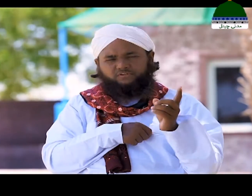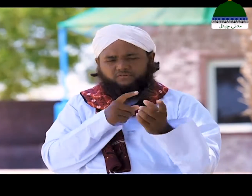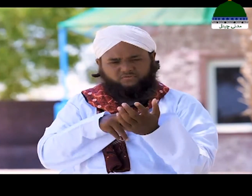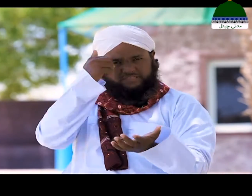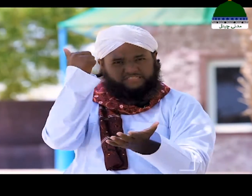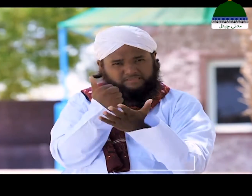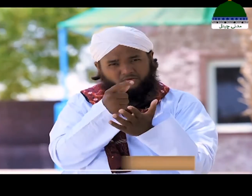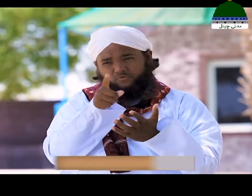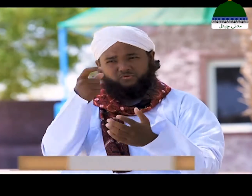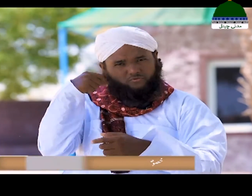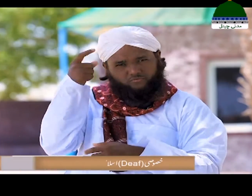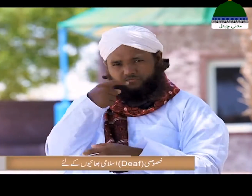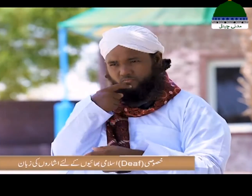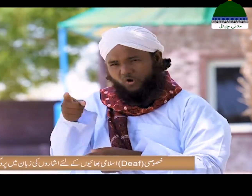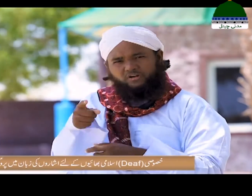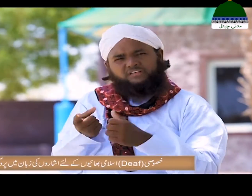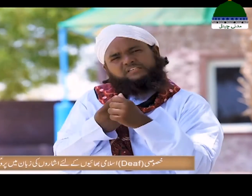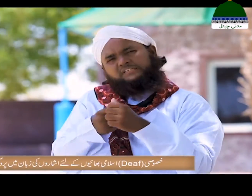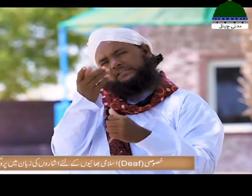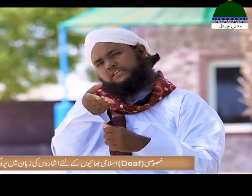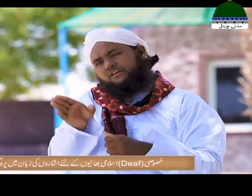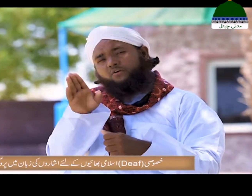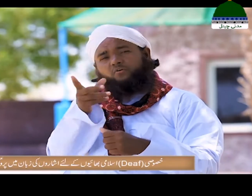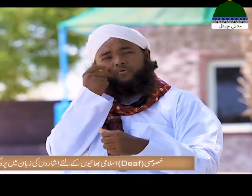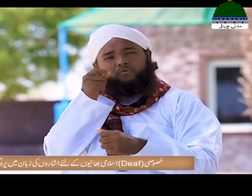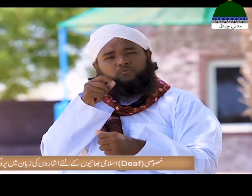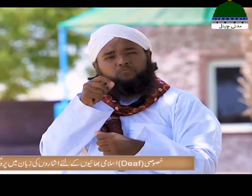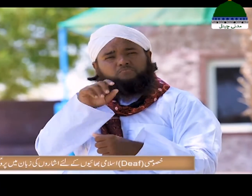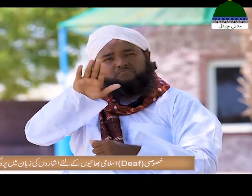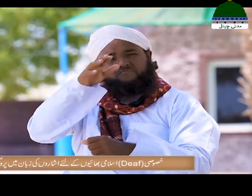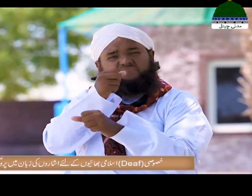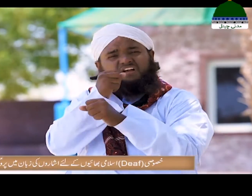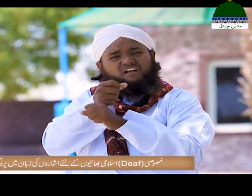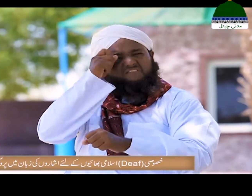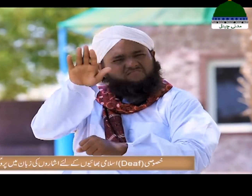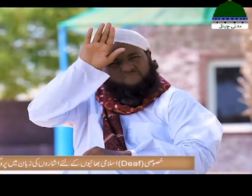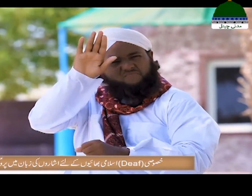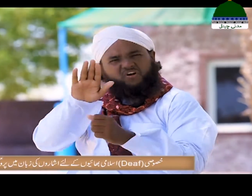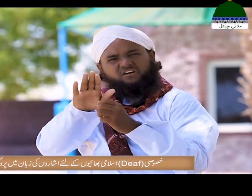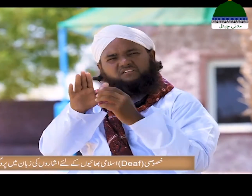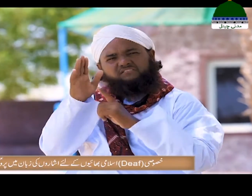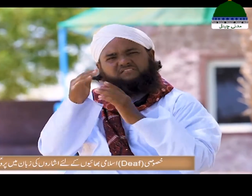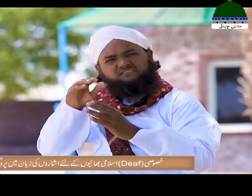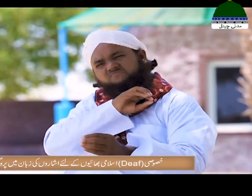شخص کو دیتے ہوئے کہا، یہ خط لے کر فلاں علاقے کے گورنر کے پاس پہنچ جاؤ۔ بادشاہ کی عادت تھی کہ